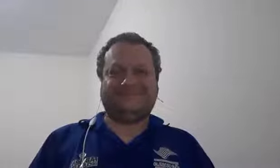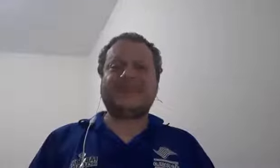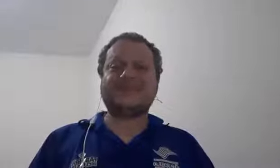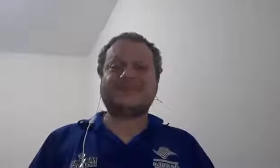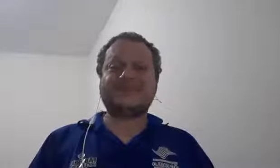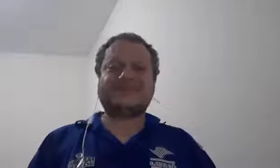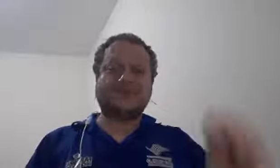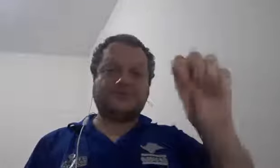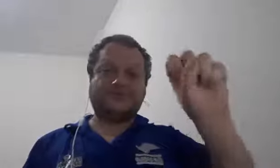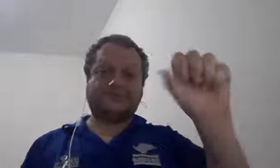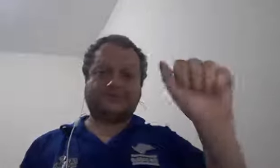Estação,